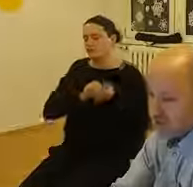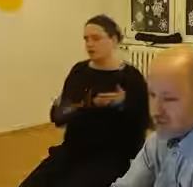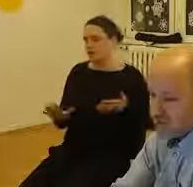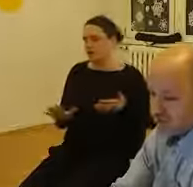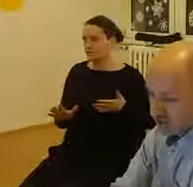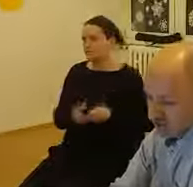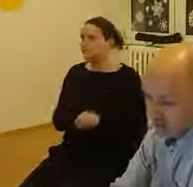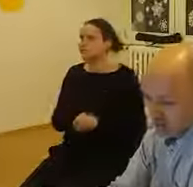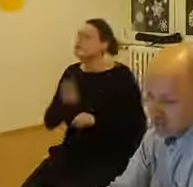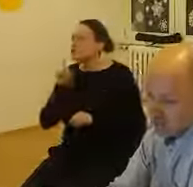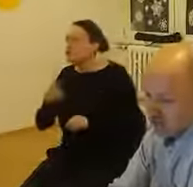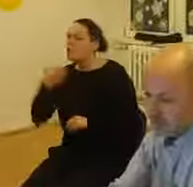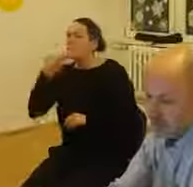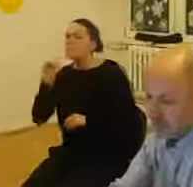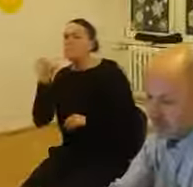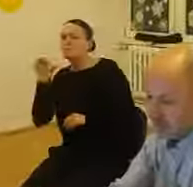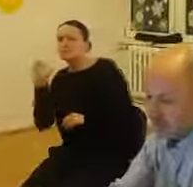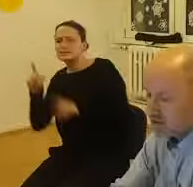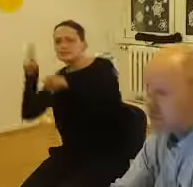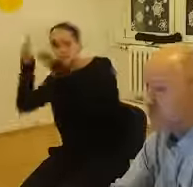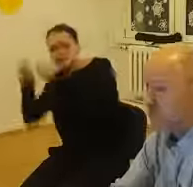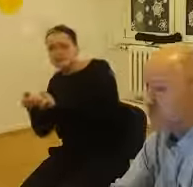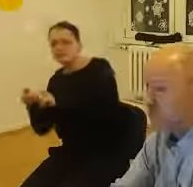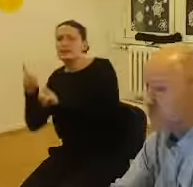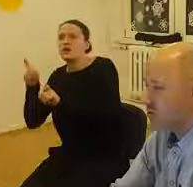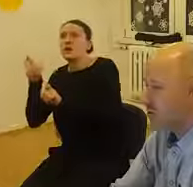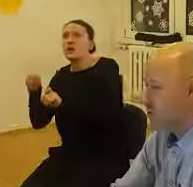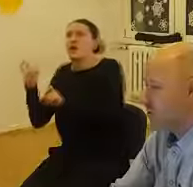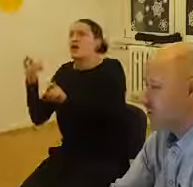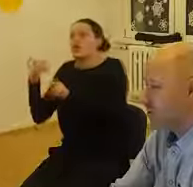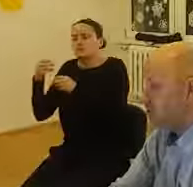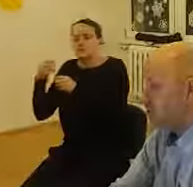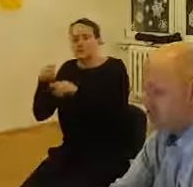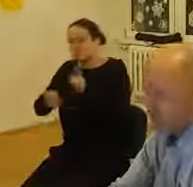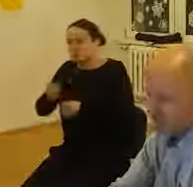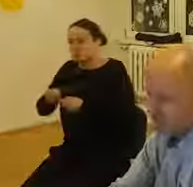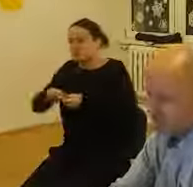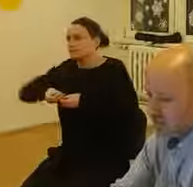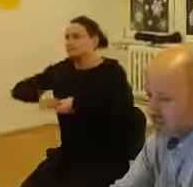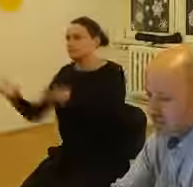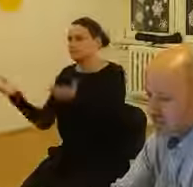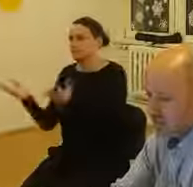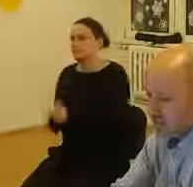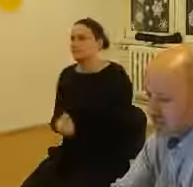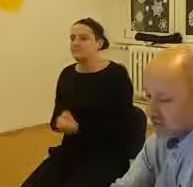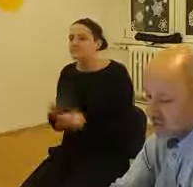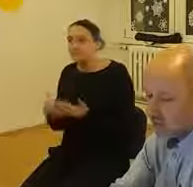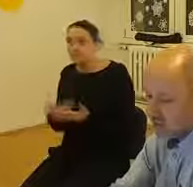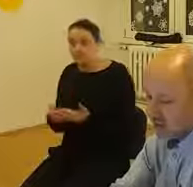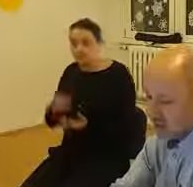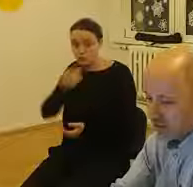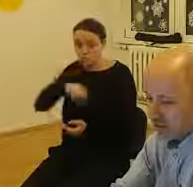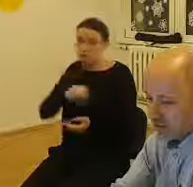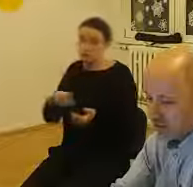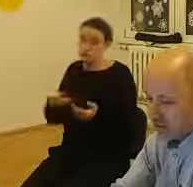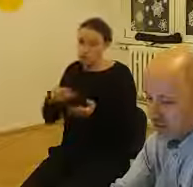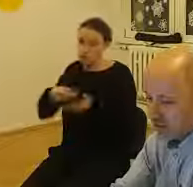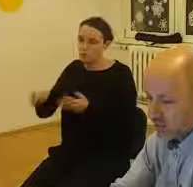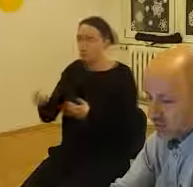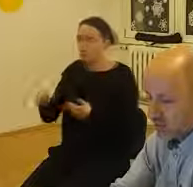kiedyś zaczął Miejski Ośrodek Pomocy Rodzinie w Gdańsku, ale rzeczywiście to się rozchodzi bardzo szybko, więc my zakupiliśmy jako